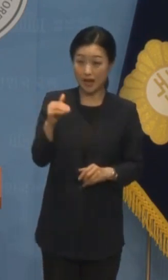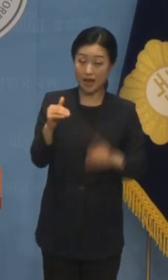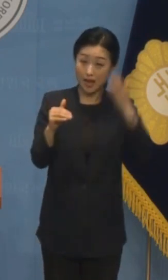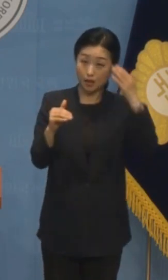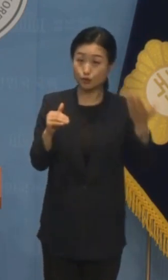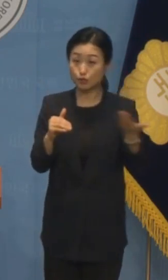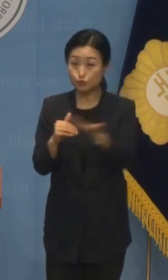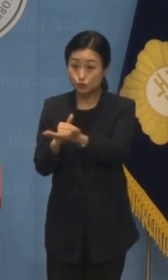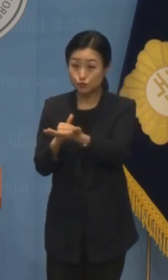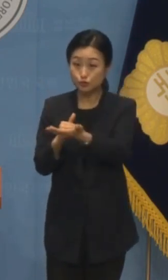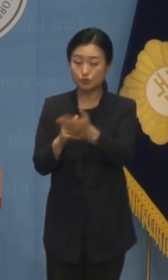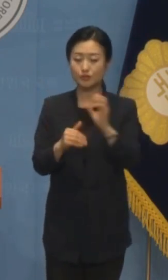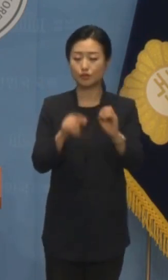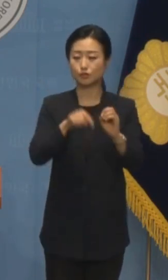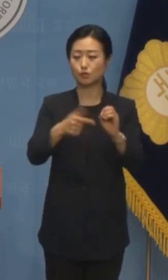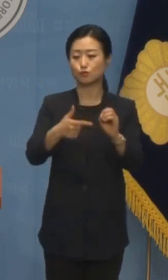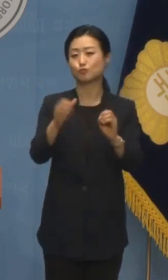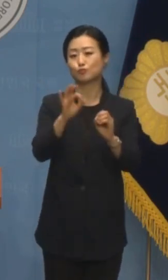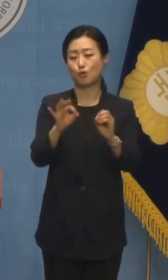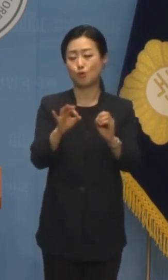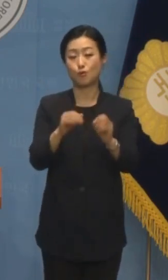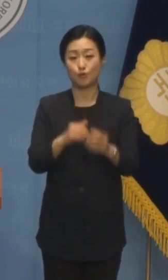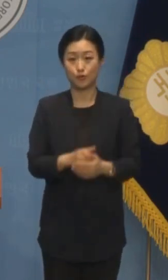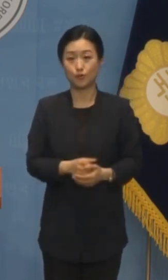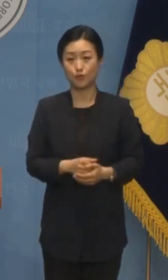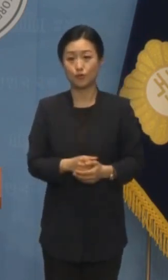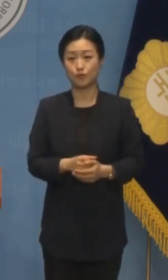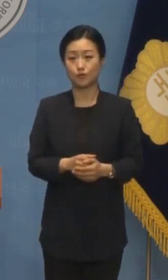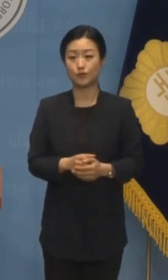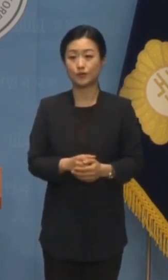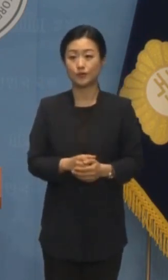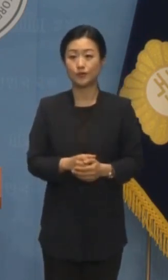한국의 수출량은 0.6%만 늘어난다는 것입니다.